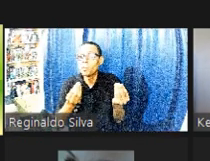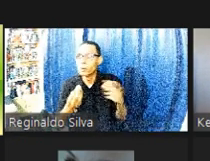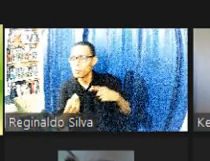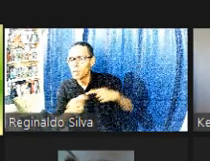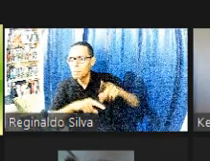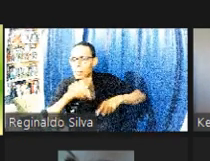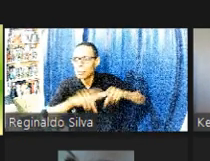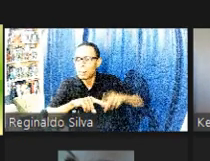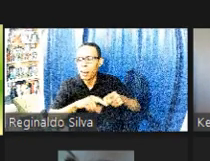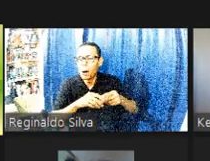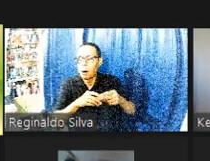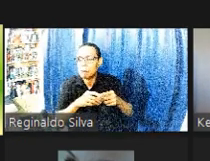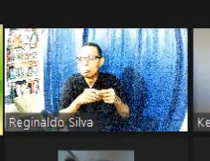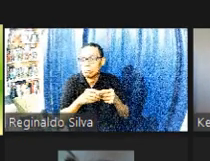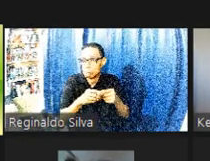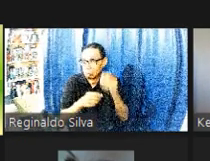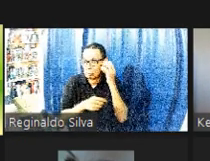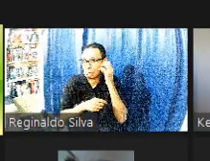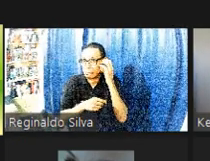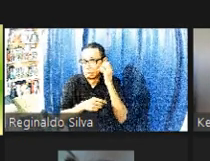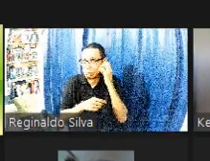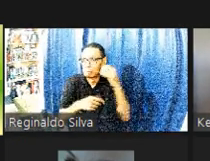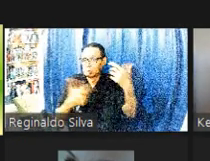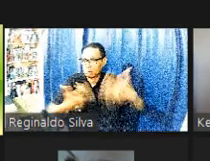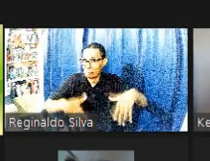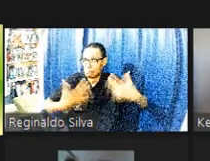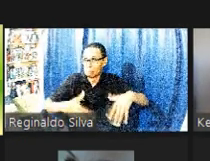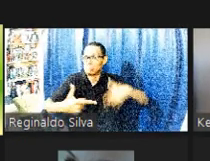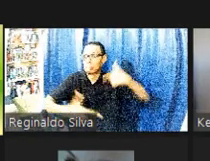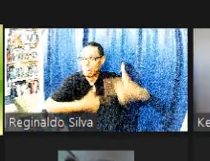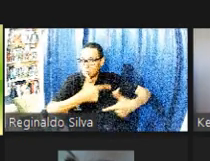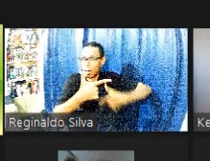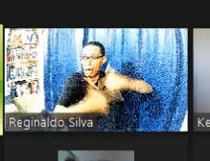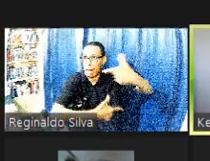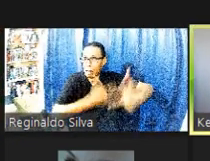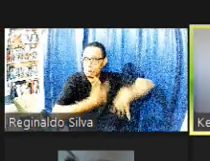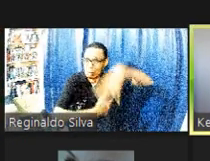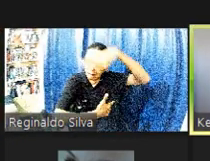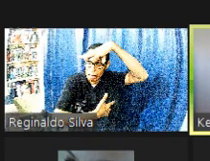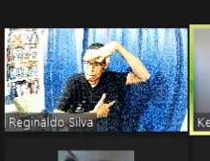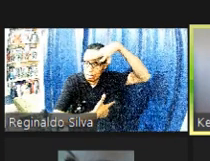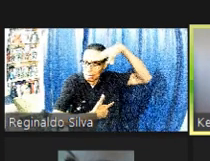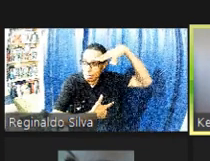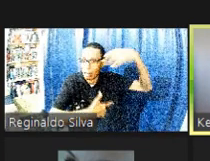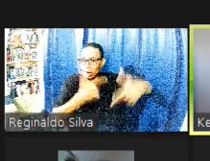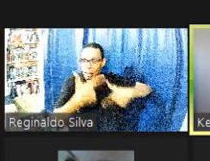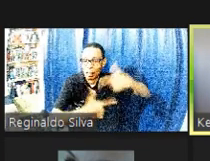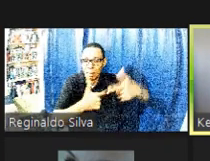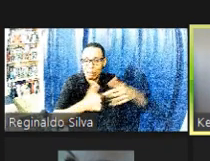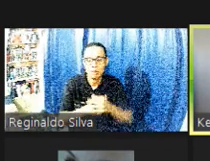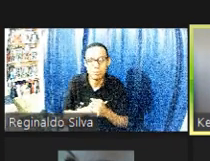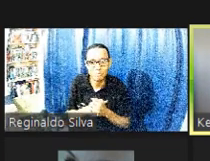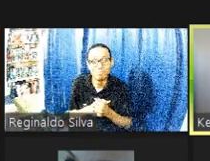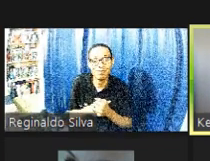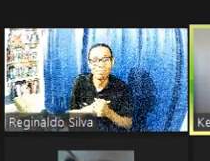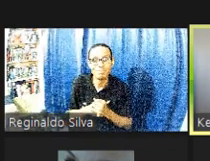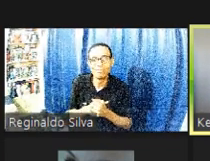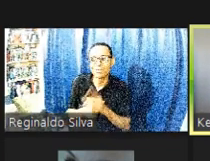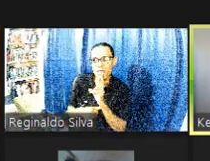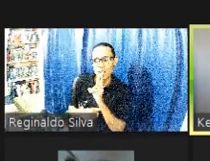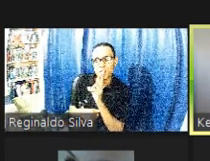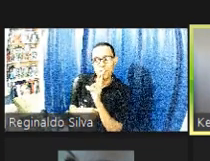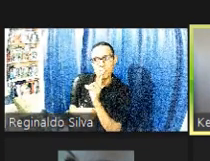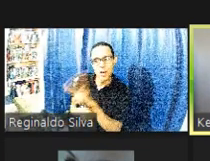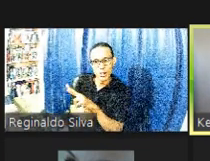Eu trabalho pensando isso, né? Eu vou te responder agora. Vou te dar